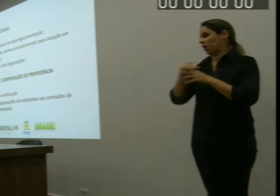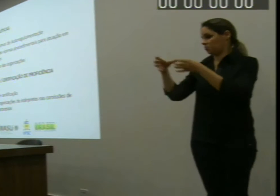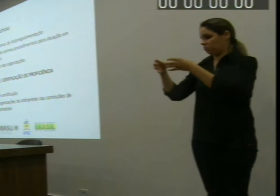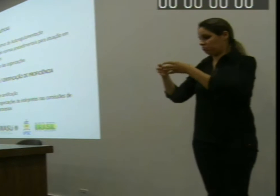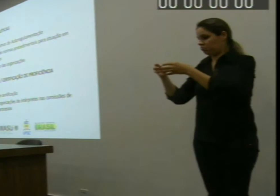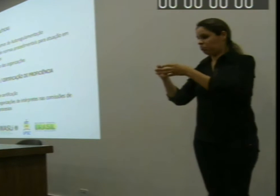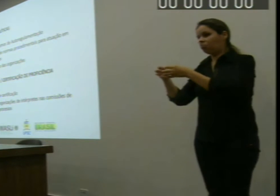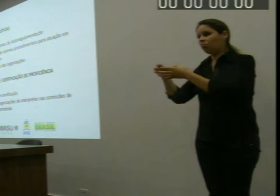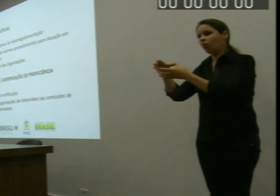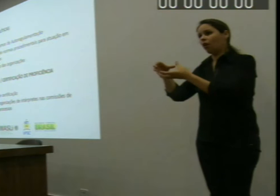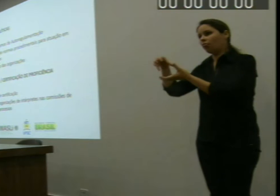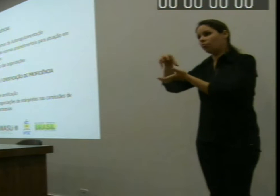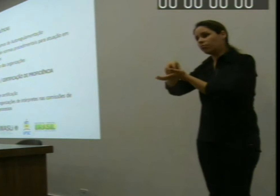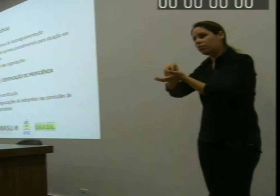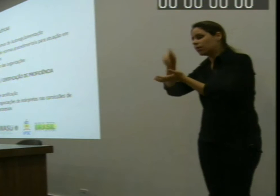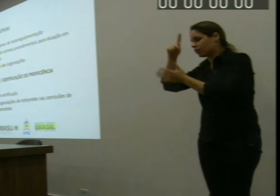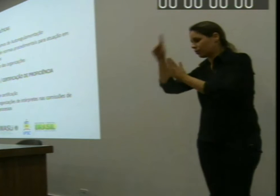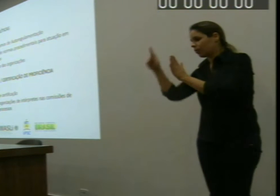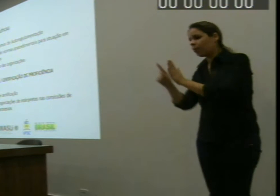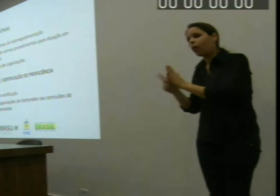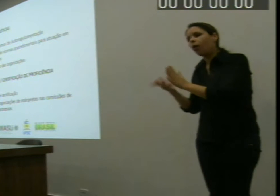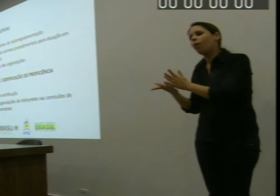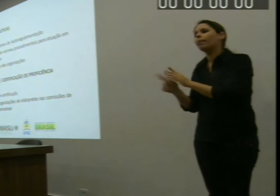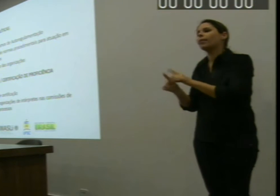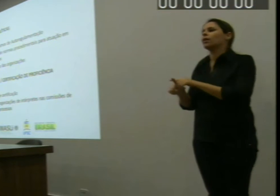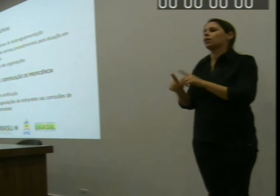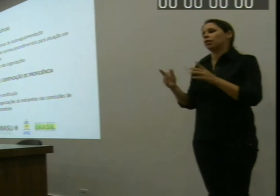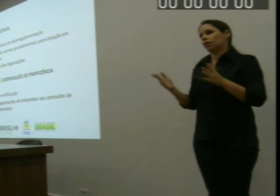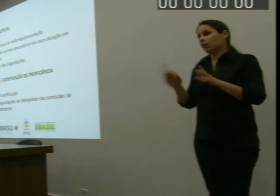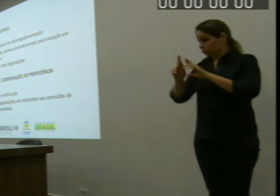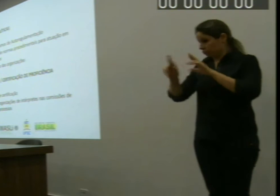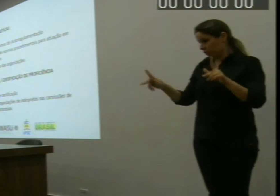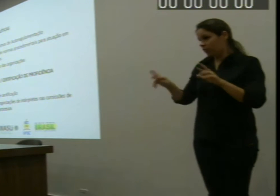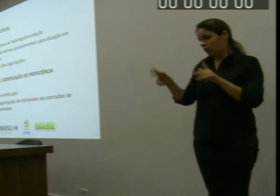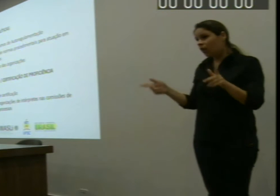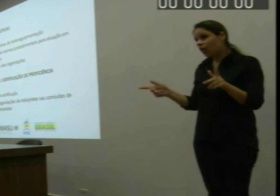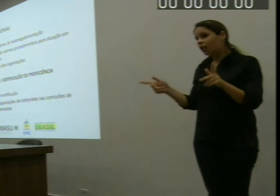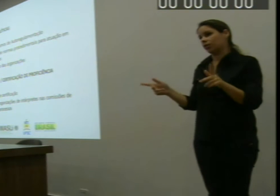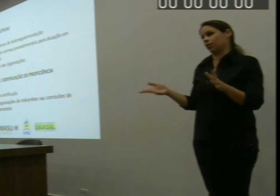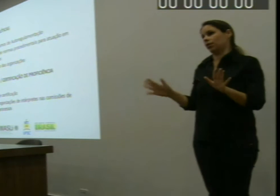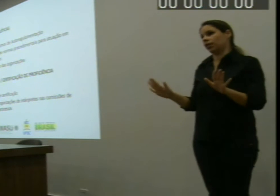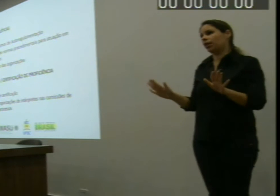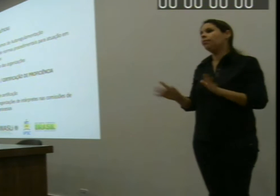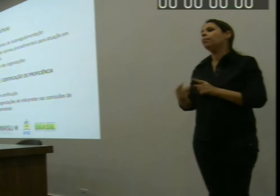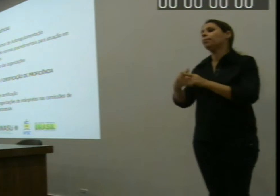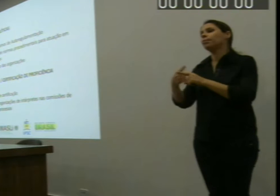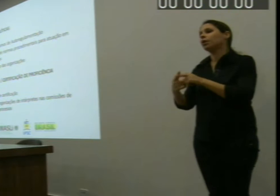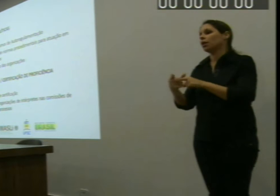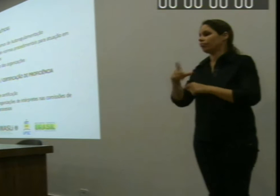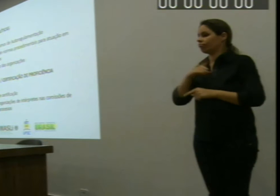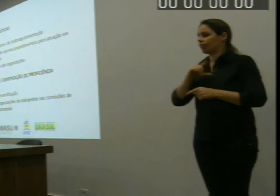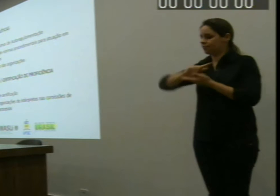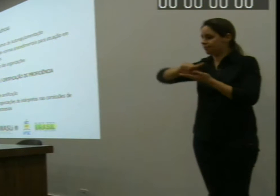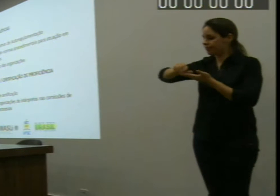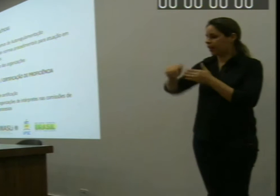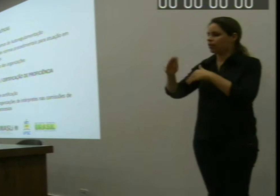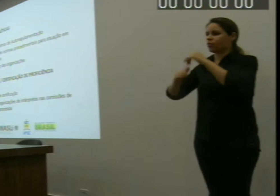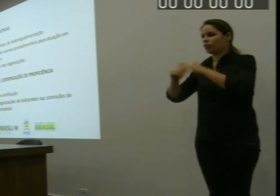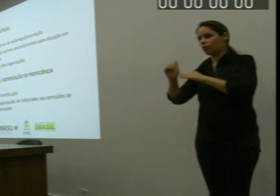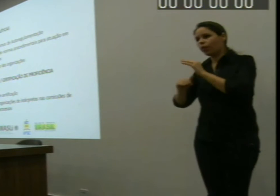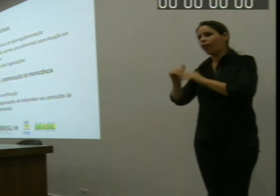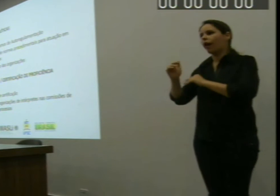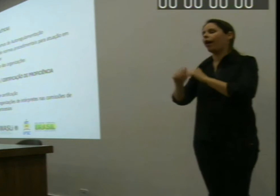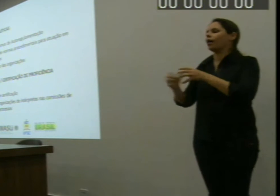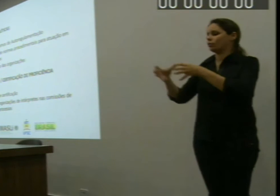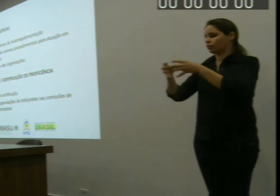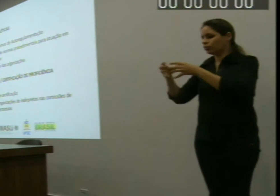refiro a esse nível de de associação que tem um nohal muito maior e que envolve uma quantidade de profissionais muito maior não eu